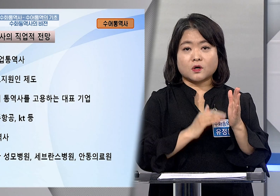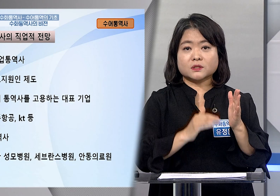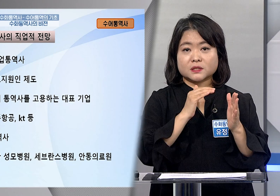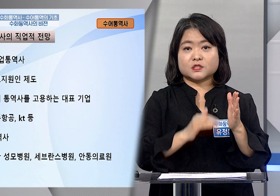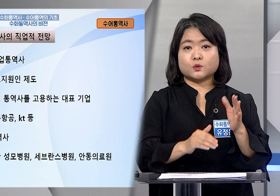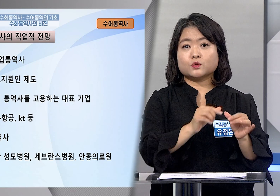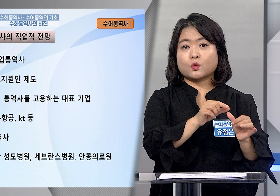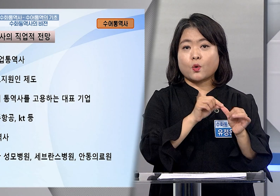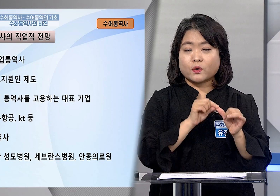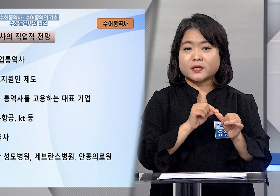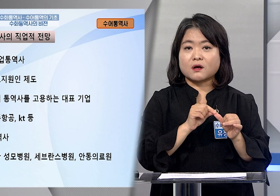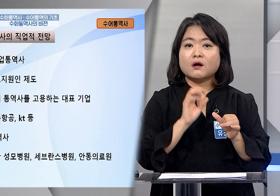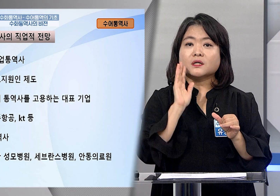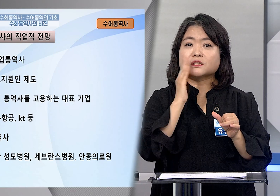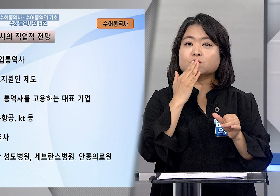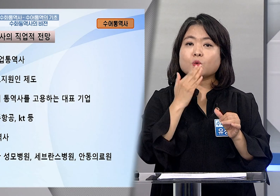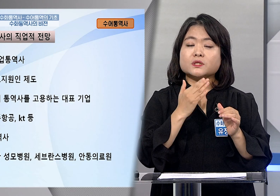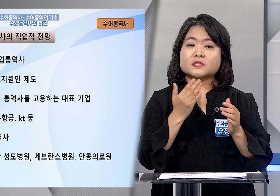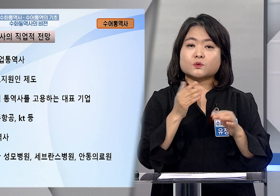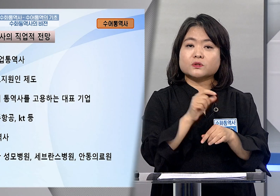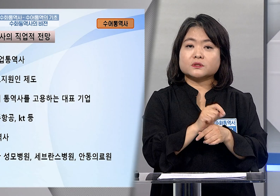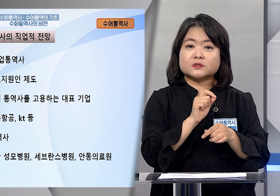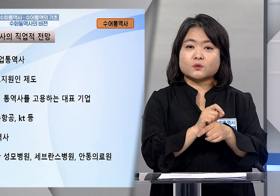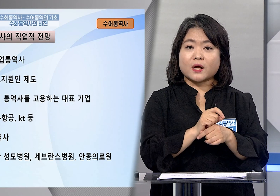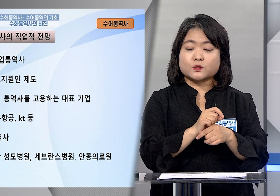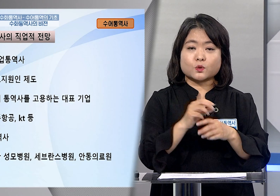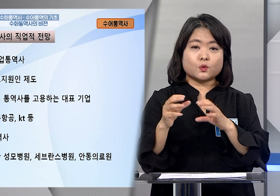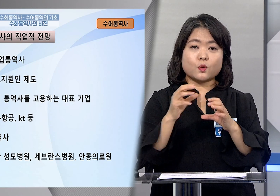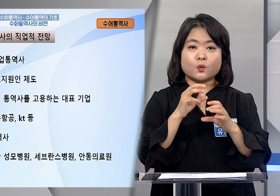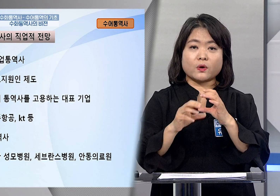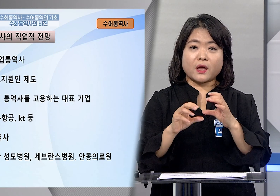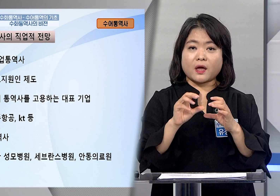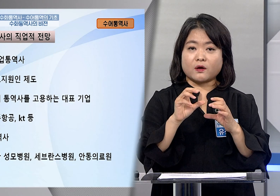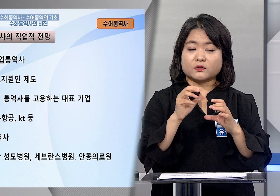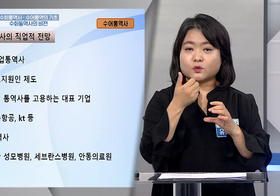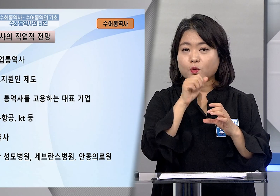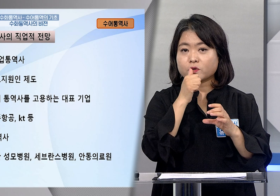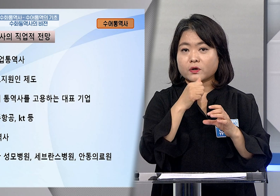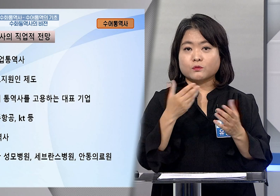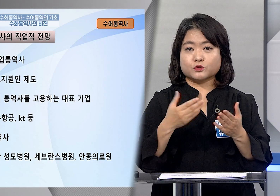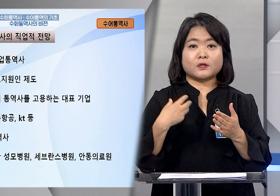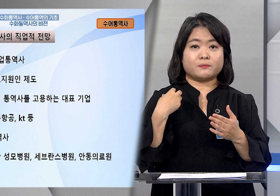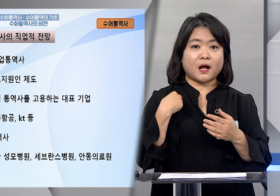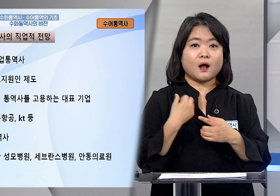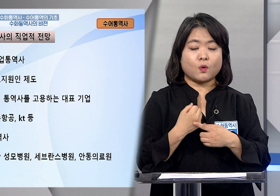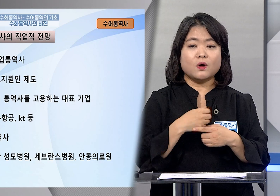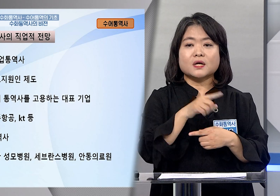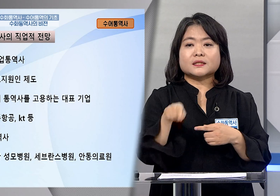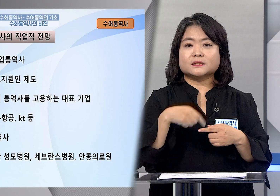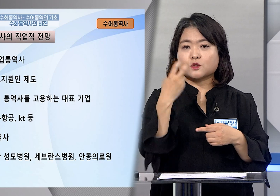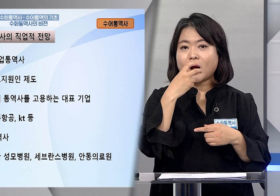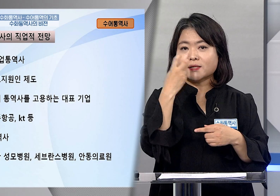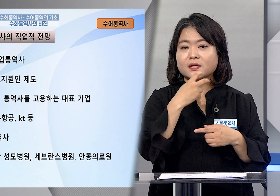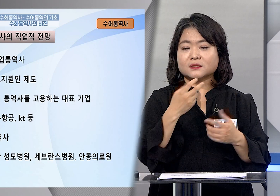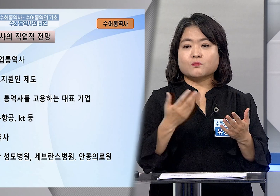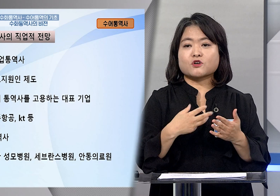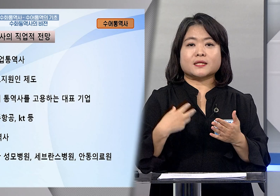정식 직원으로 고용해서 그 농인 직원들과의 소통의 어떤 통역의 업무도 담당하고 그들을 관리하는